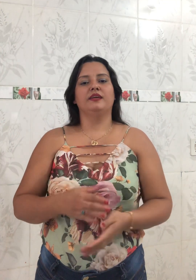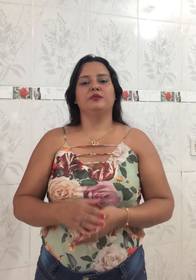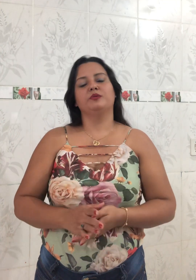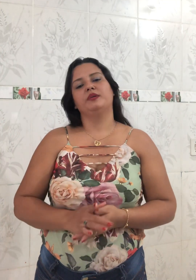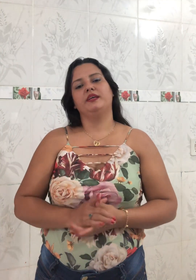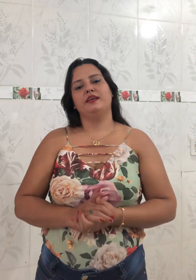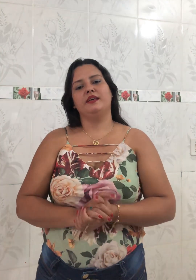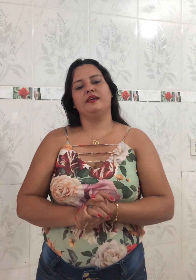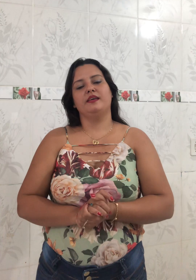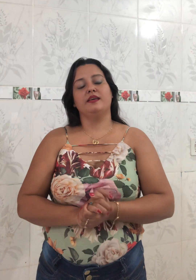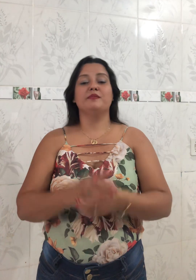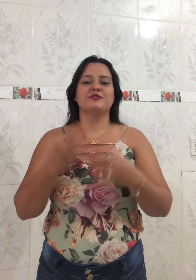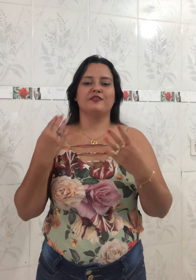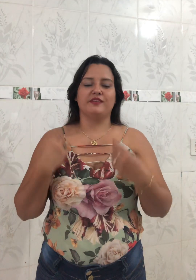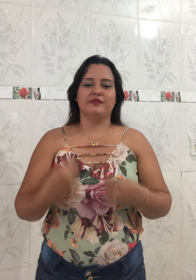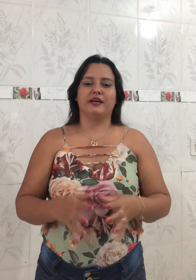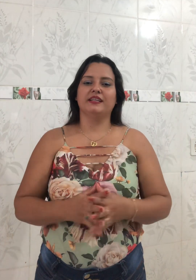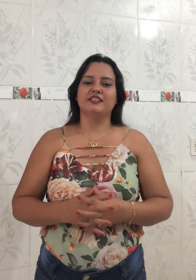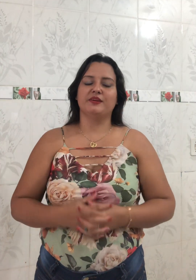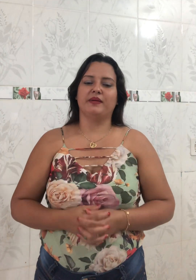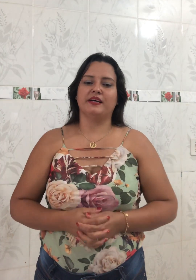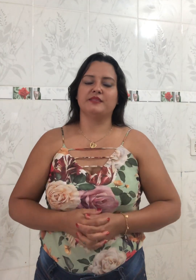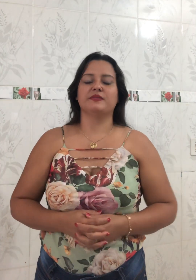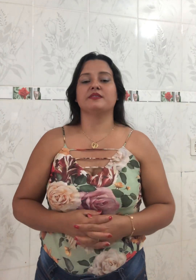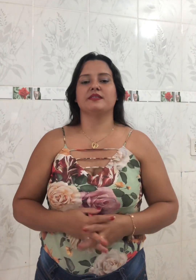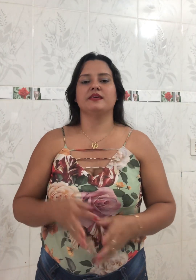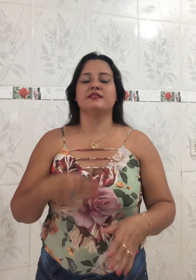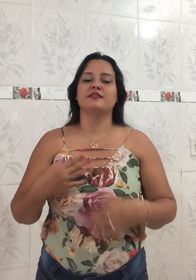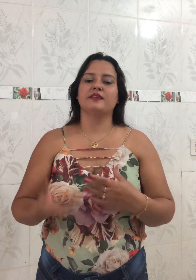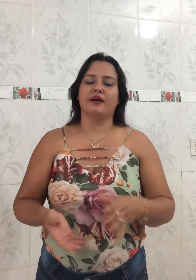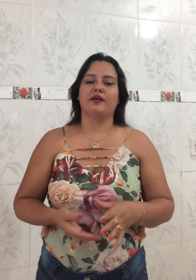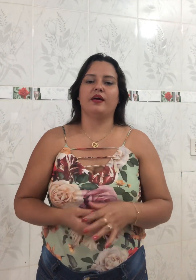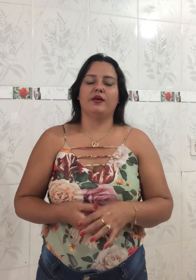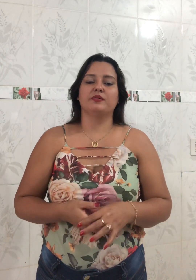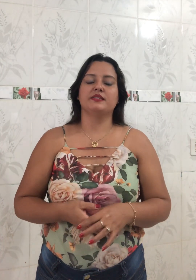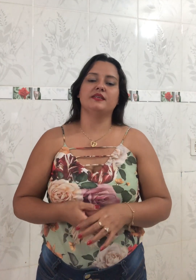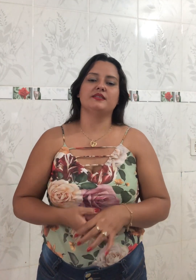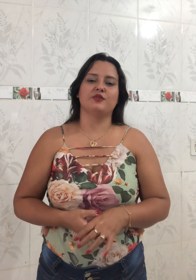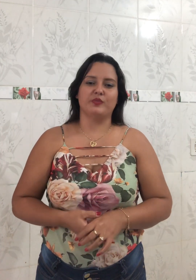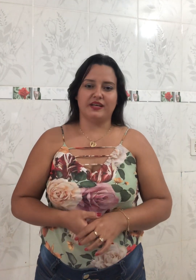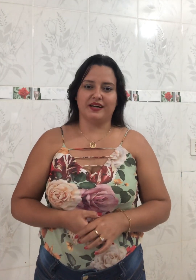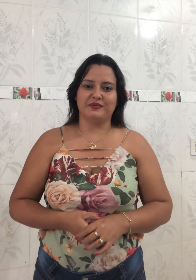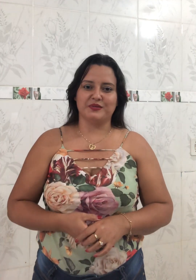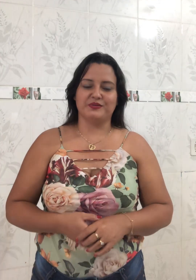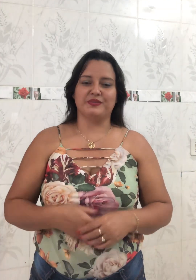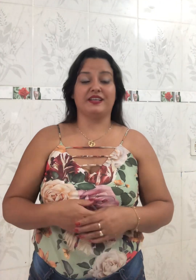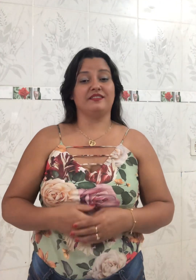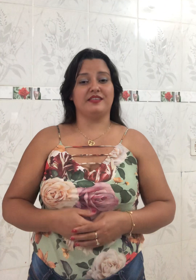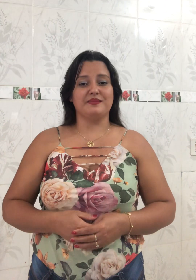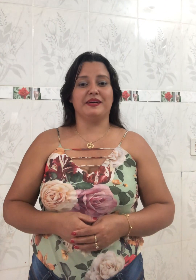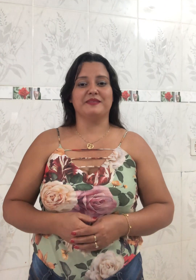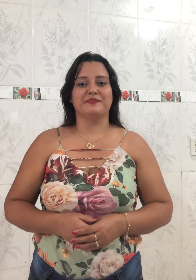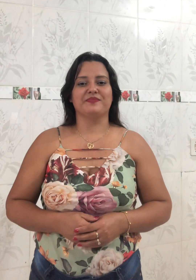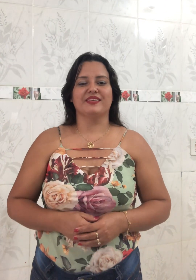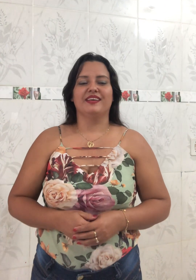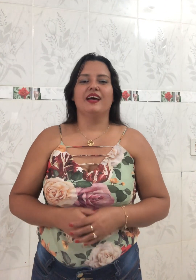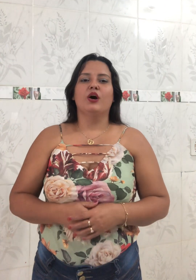entendendo e absorvendo cada dia mais para vocês conseguir se comunicar com o surdo cada vez mais. Um